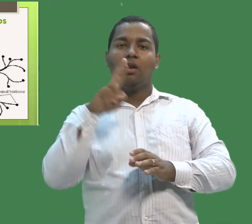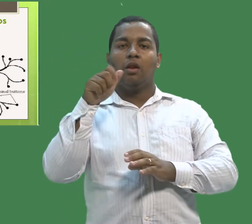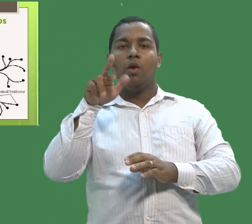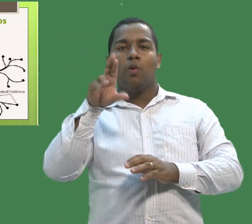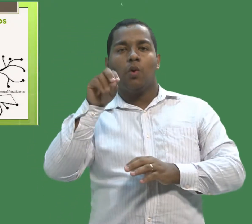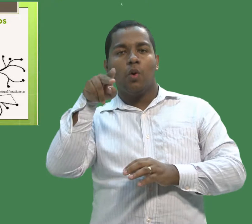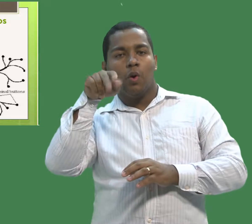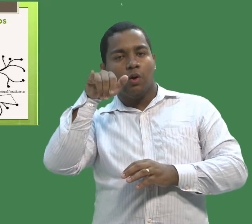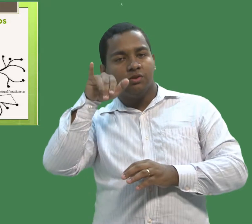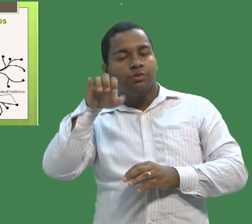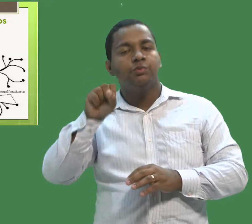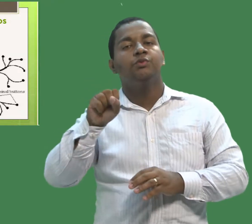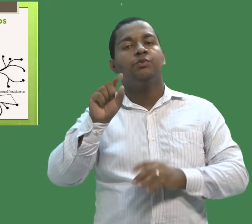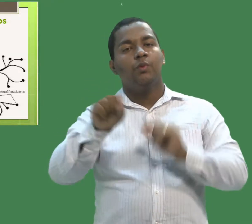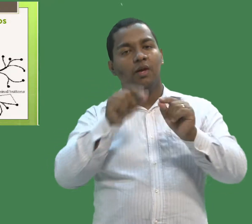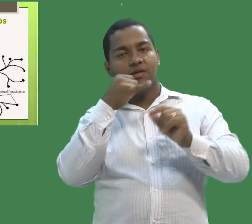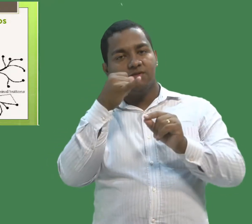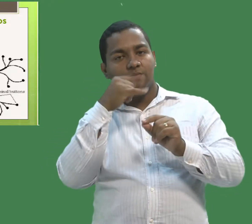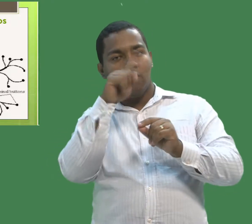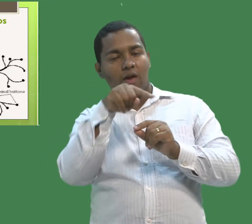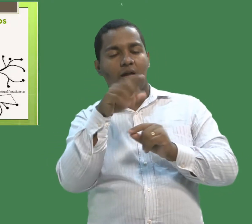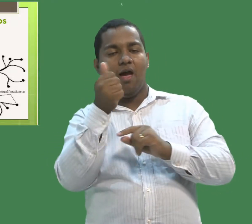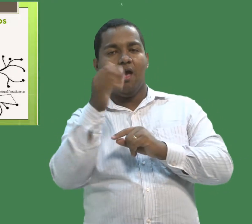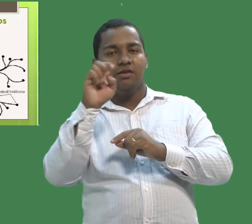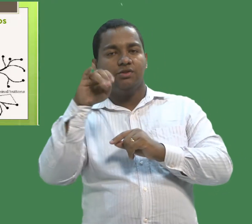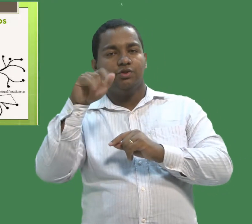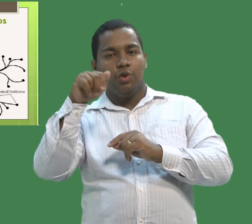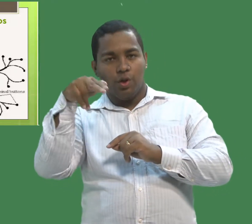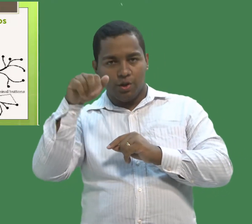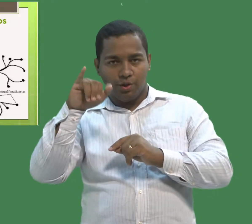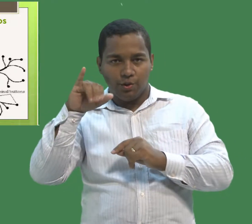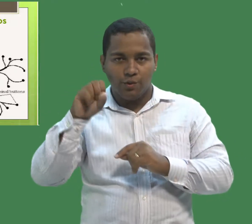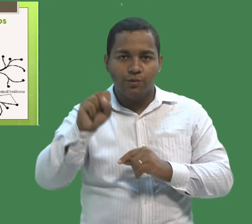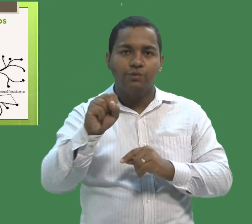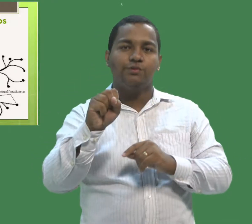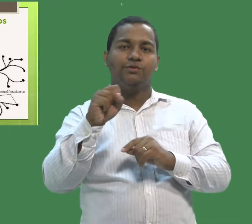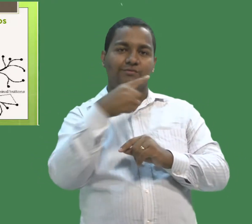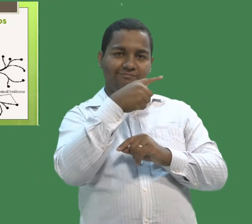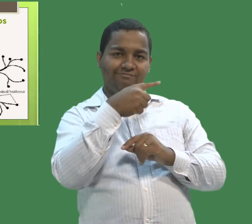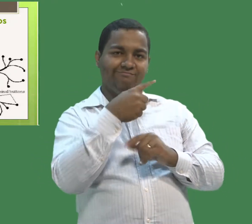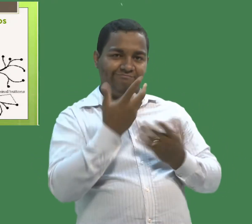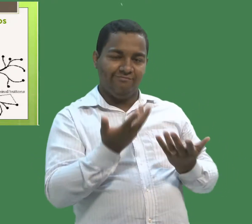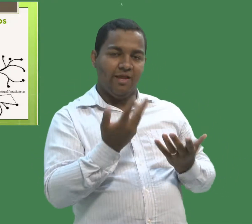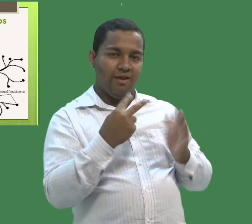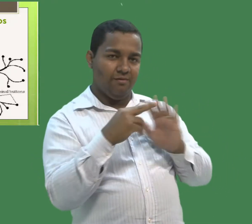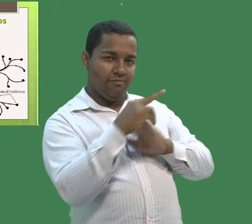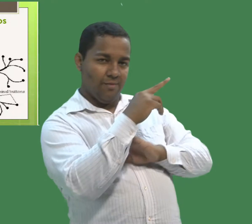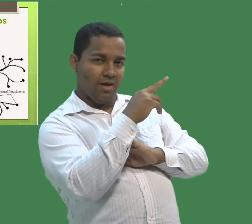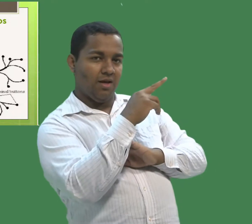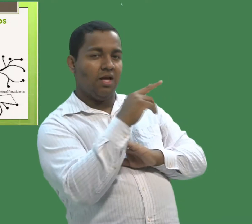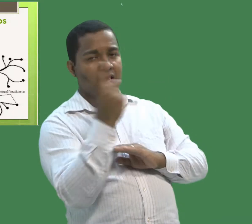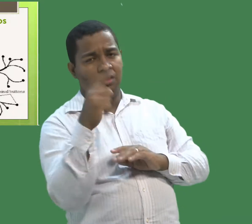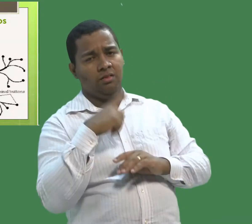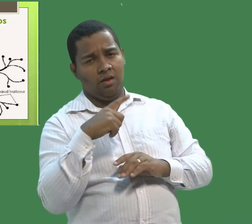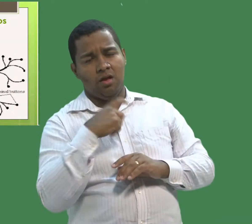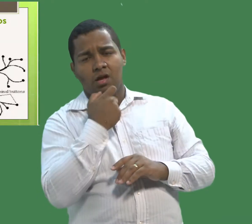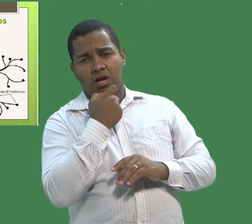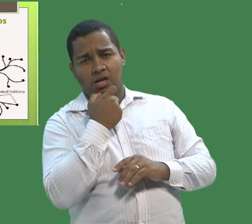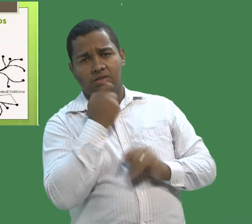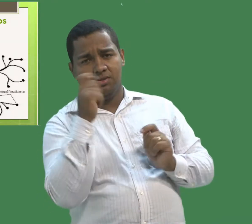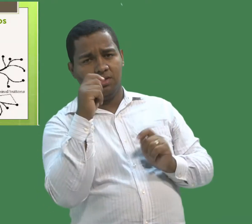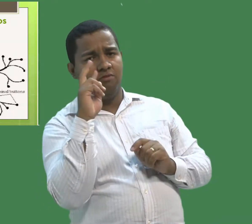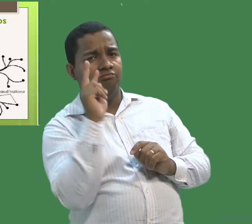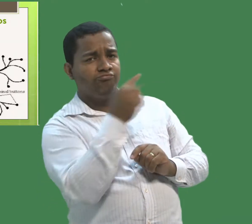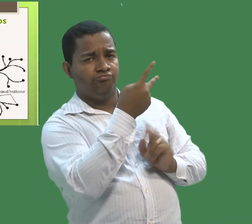biológico neural, composição de neurônios. Temos na imagem aqui o axônio, deixa eu mostrar para vocês. O axônio aqui, né,